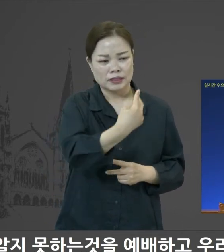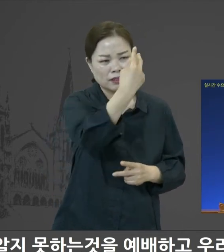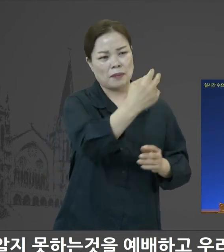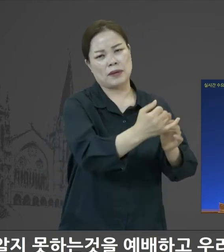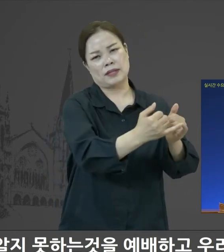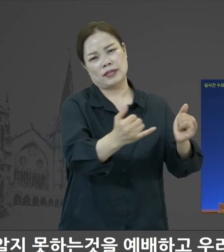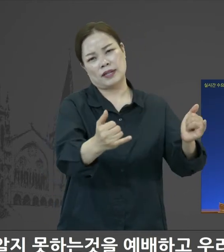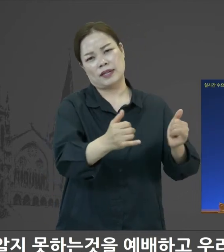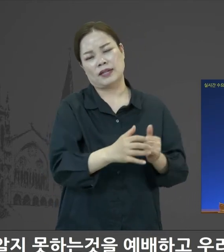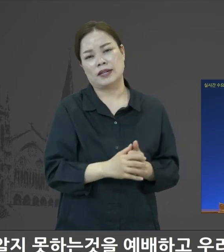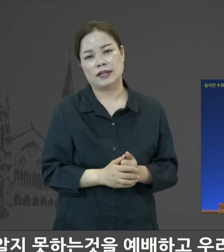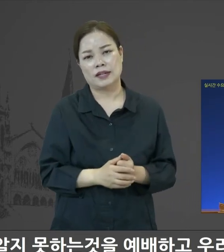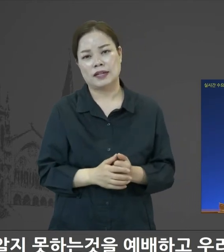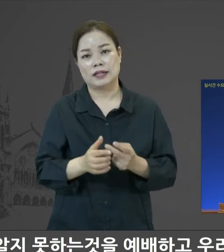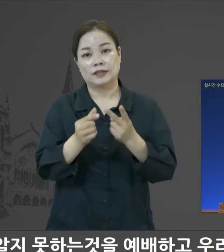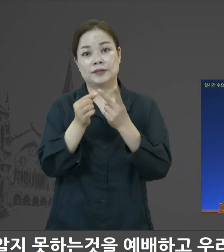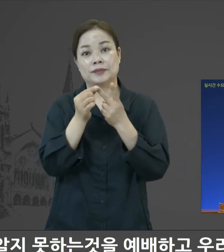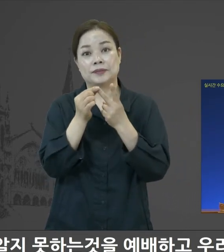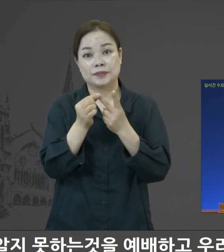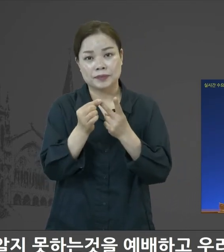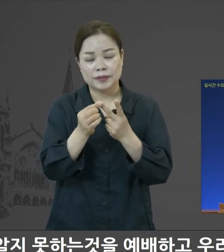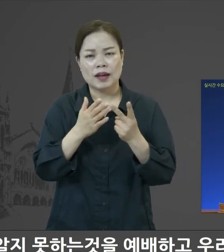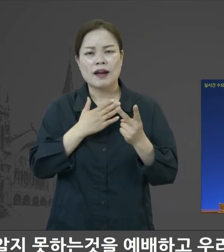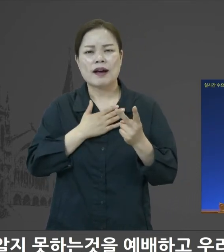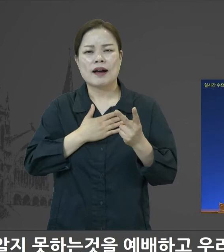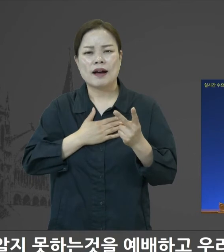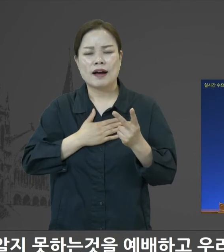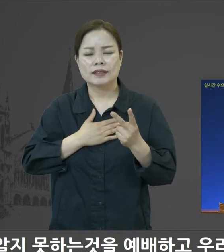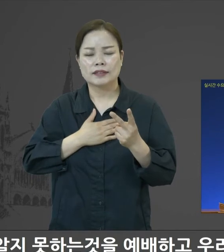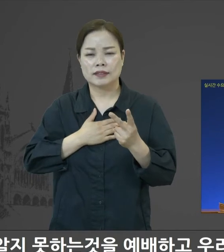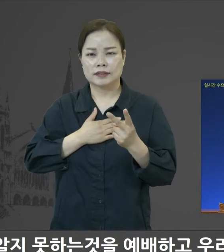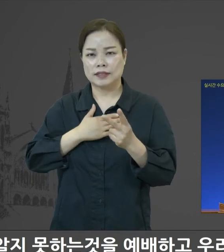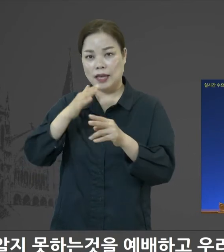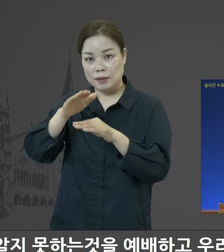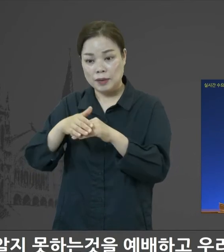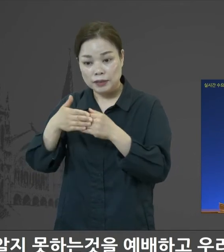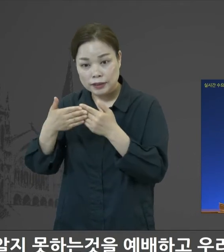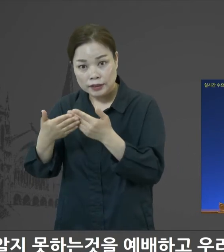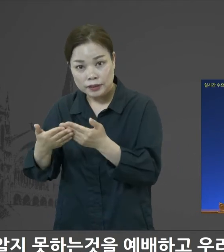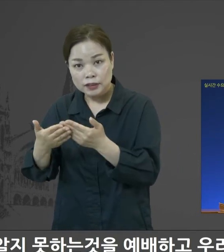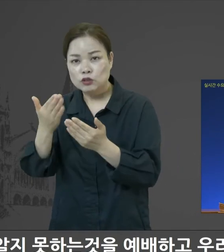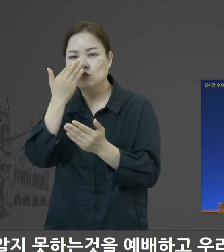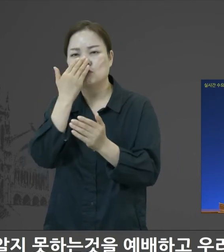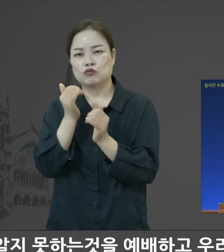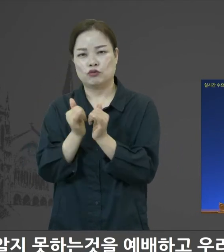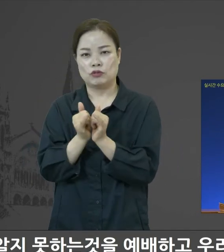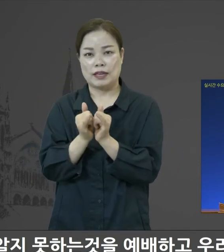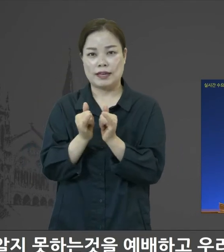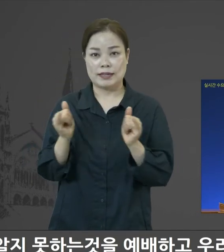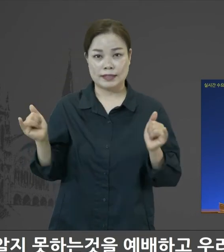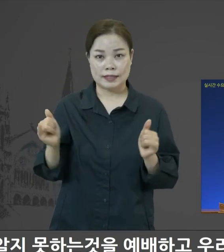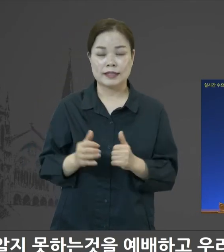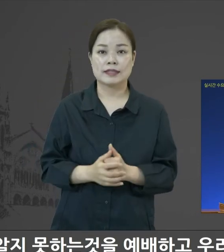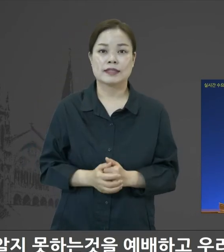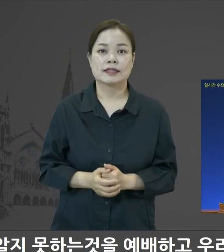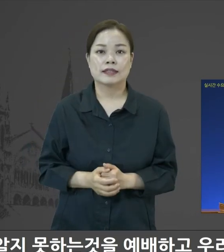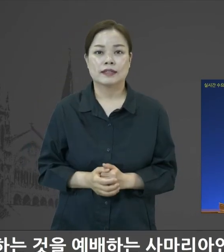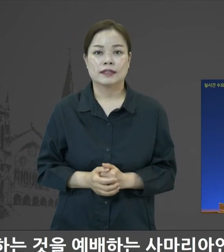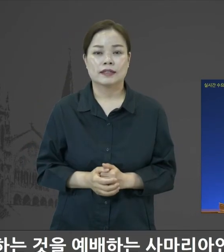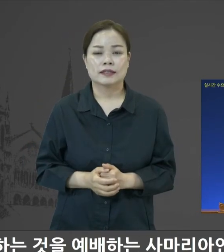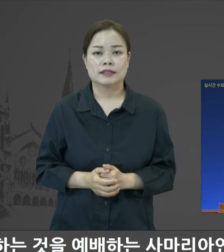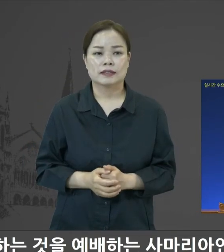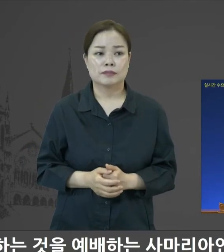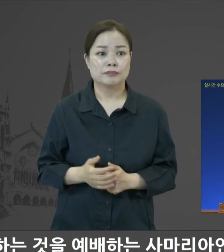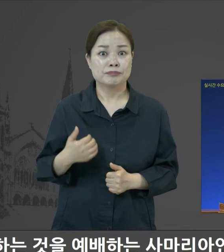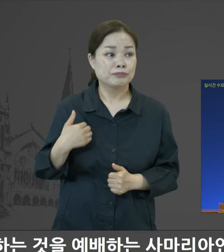사마리아인들, 그리고 다른 한 부류는 아는 것을 예배하는 유대인들이라 말씀하시죠. 여기서